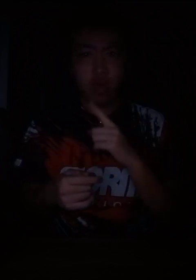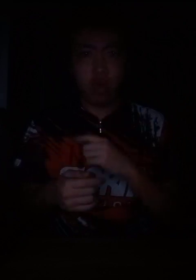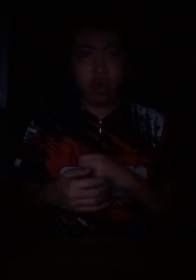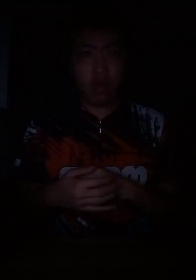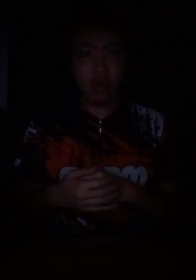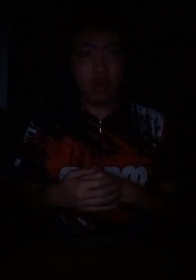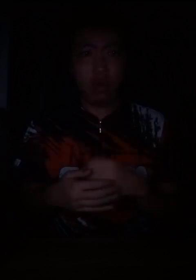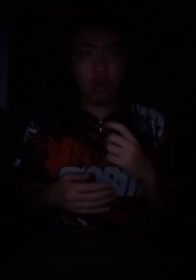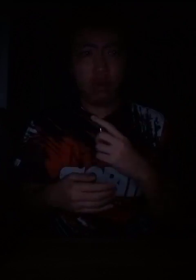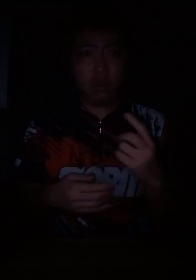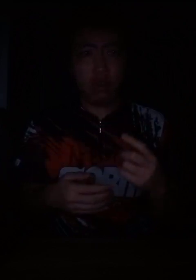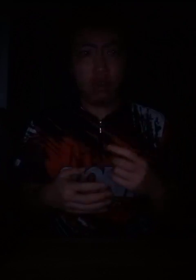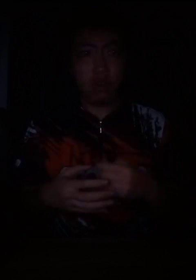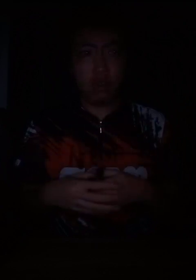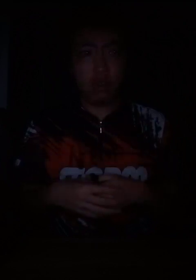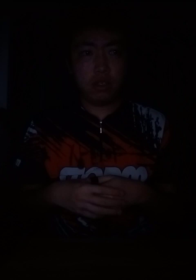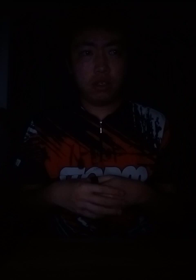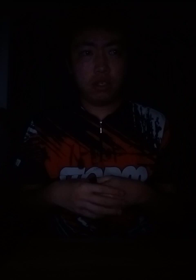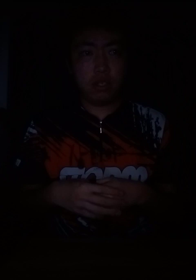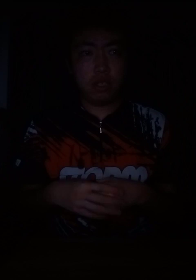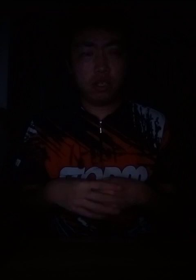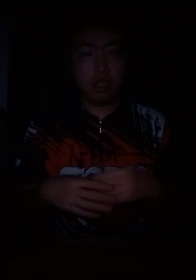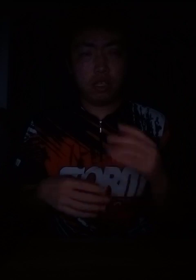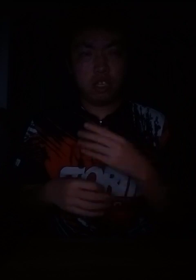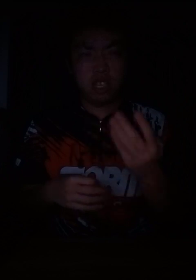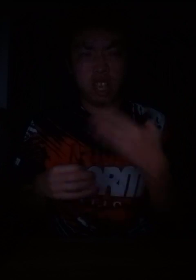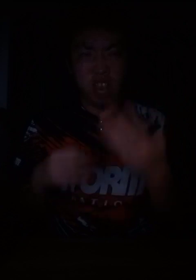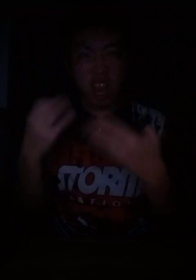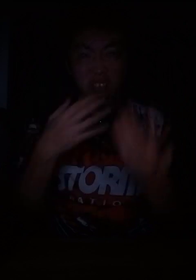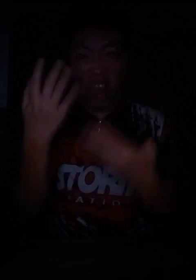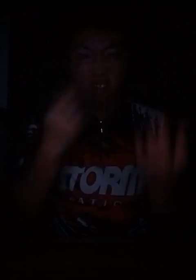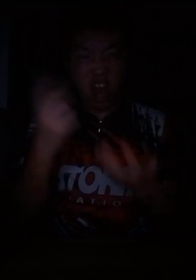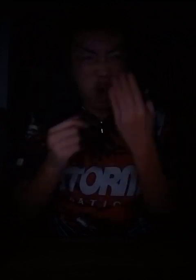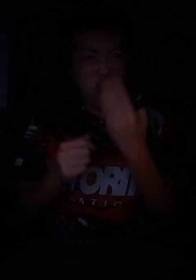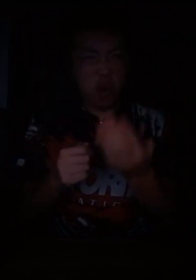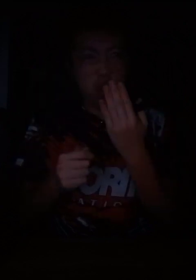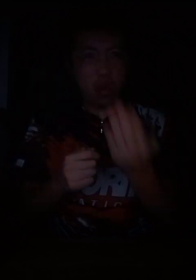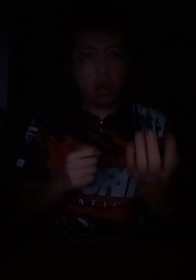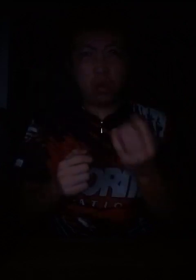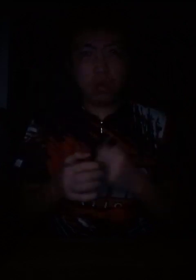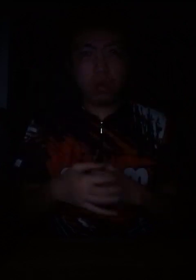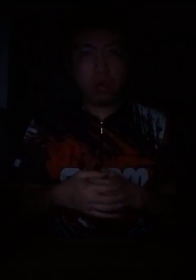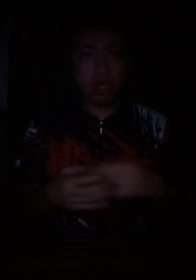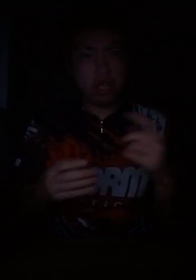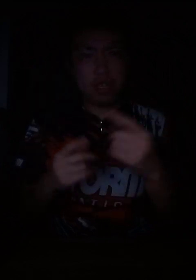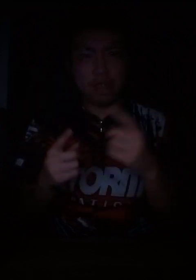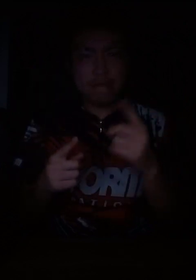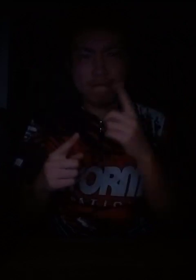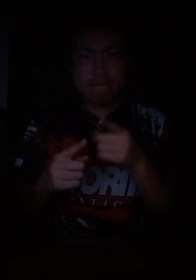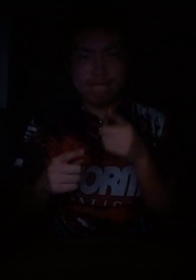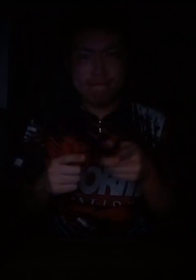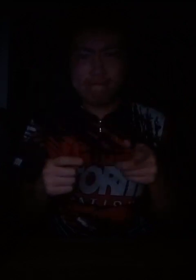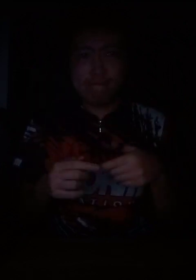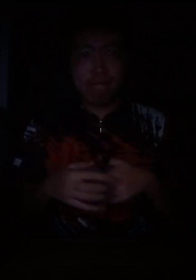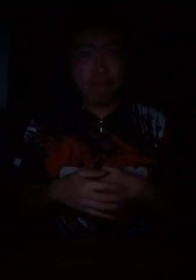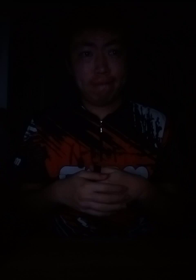그렇게 느끼는데요? 아니, 제대로 알고 난다니 그럼 가이드를 해주던지요, 그러면요. 그렇게 말씀하셨잖아요. 저는 그렇게